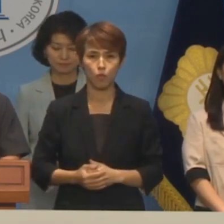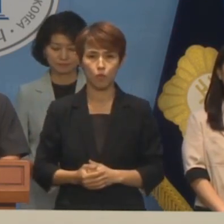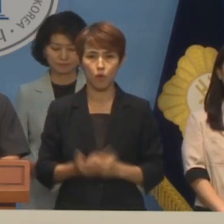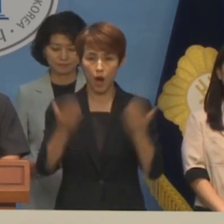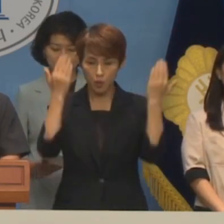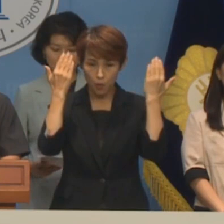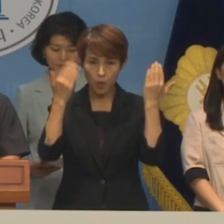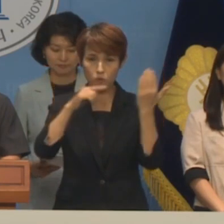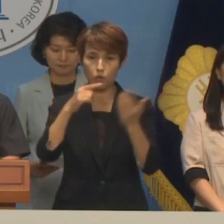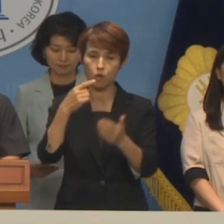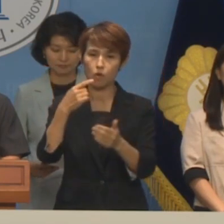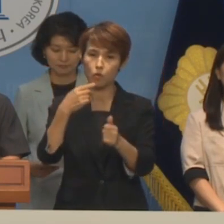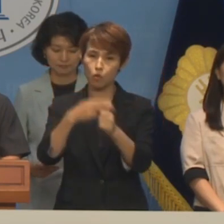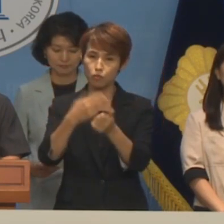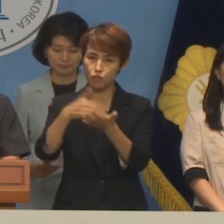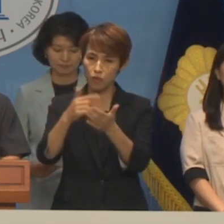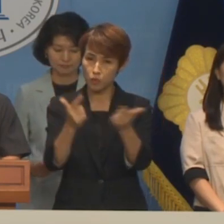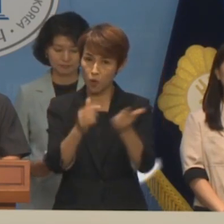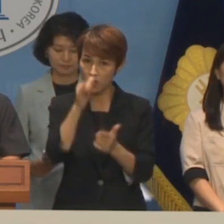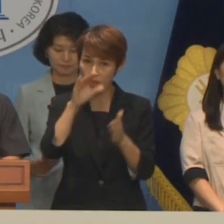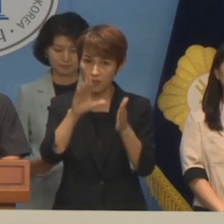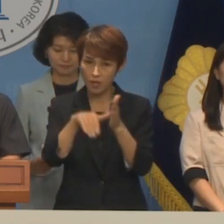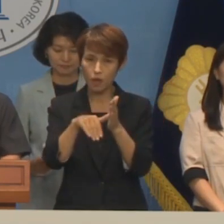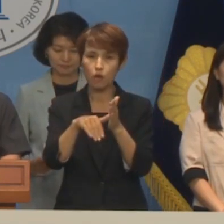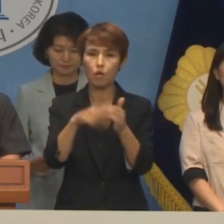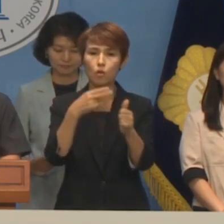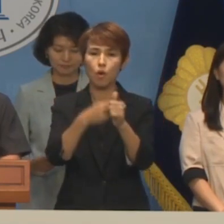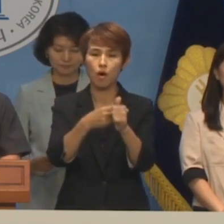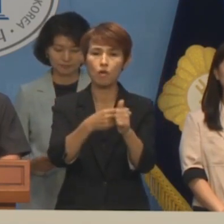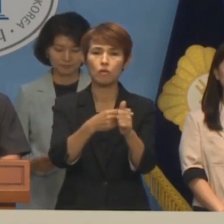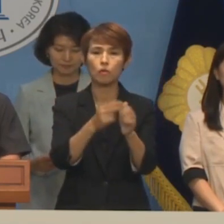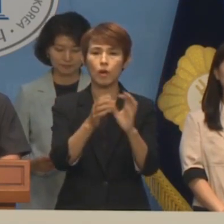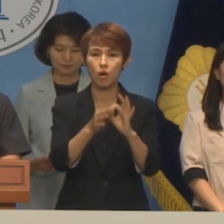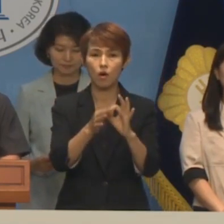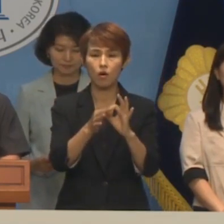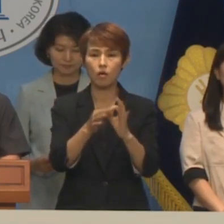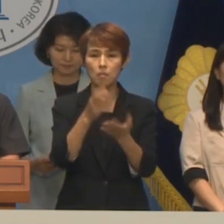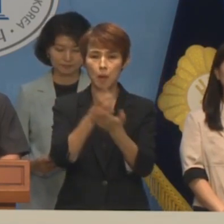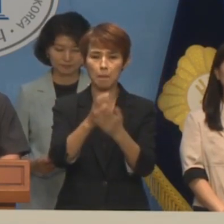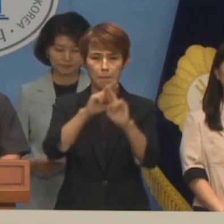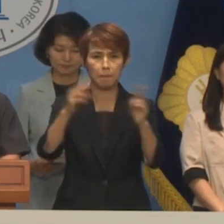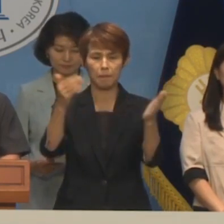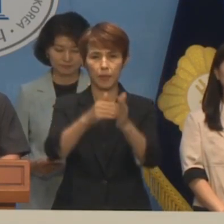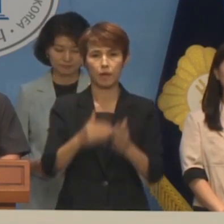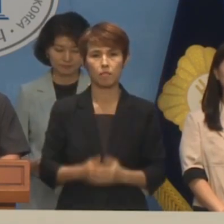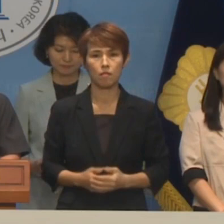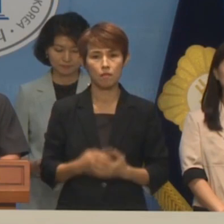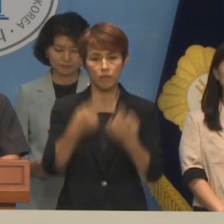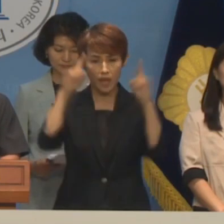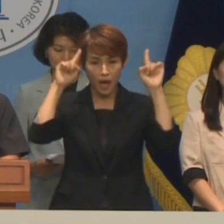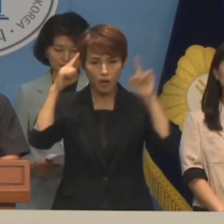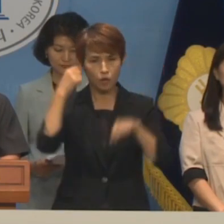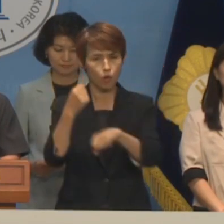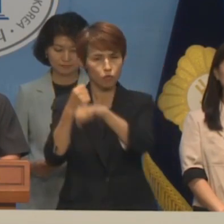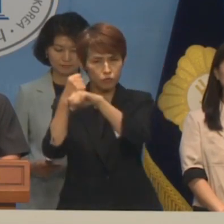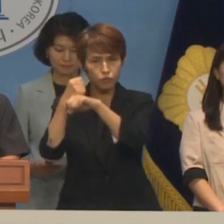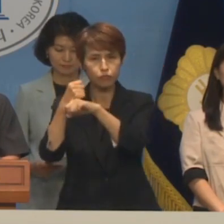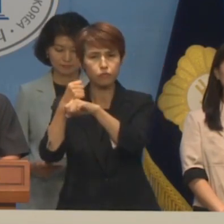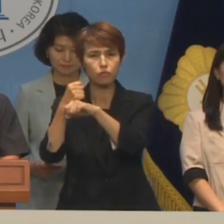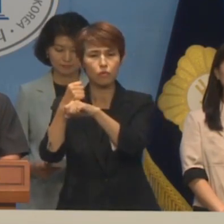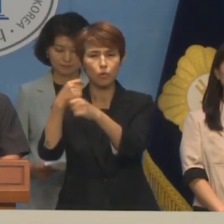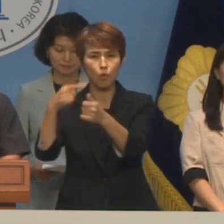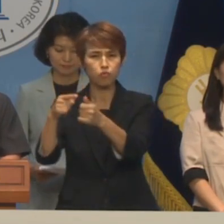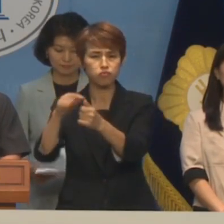조정 시 교원 확보율 요건을 폐지했다. 그야말로 각 대학이 연구와 교육의 본령을 외면한